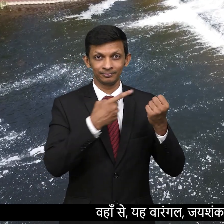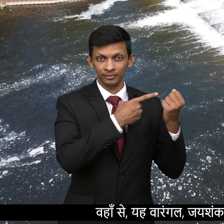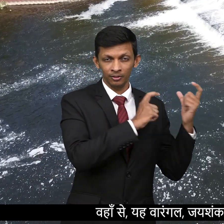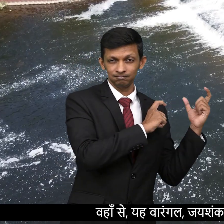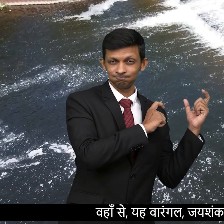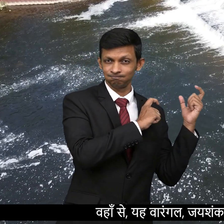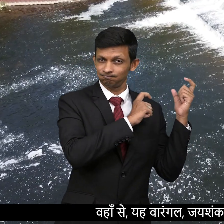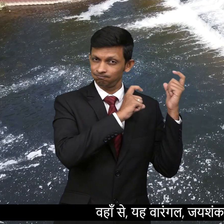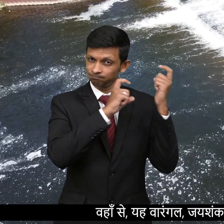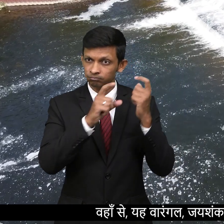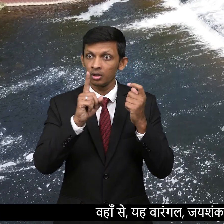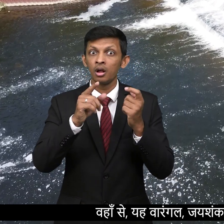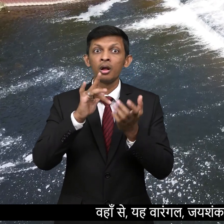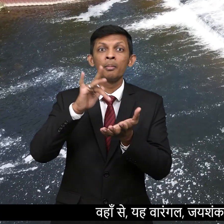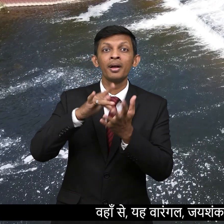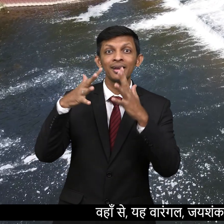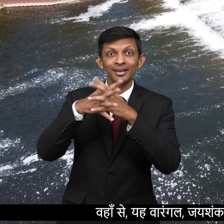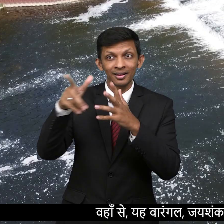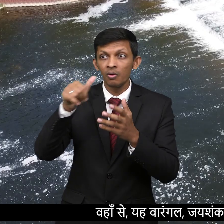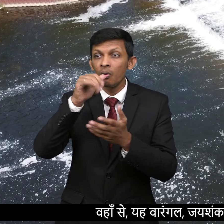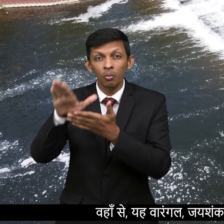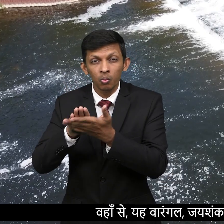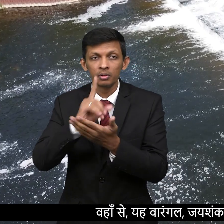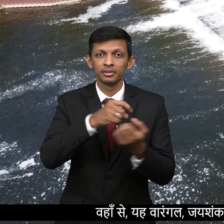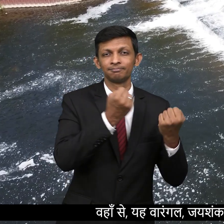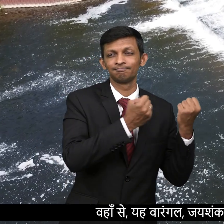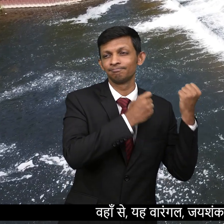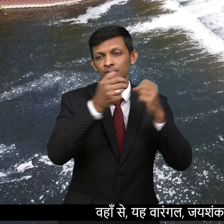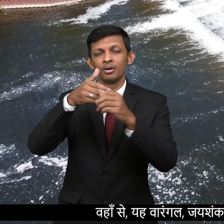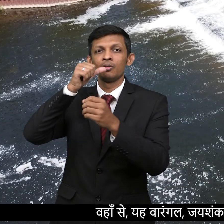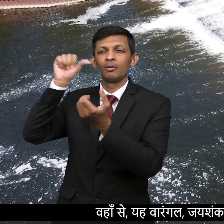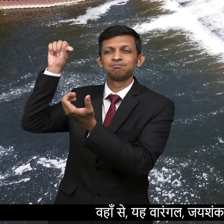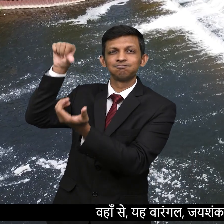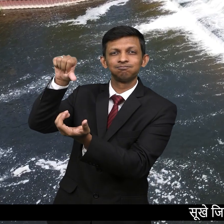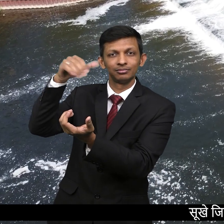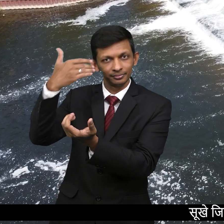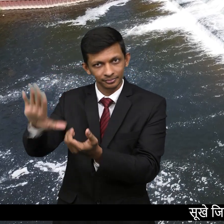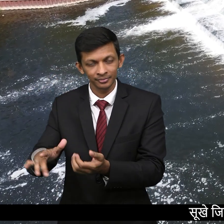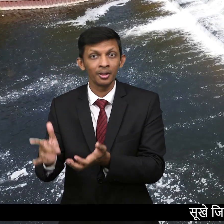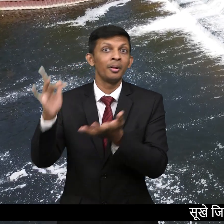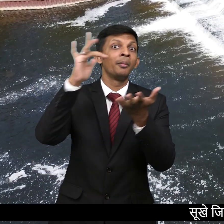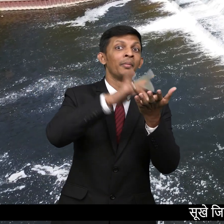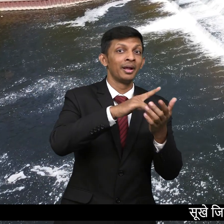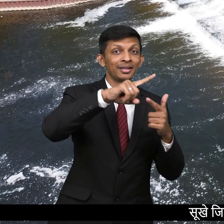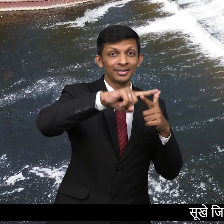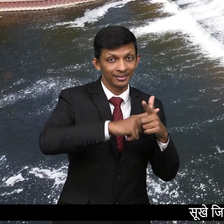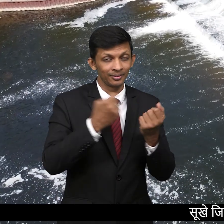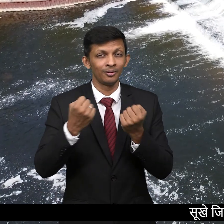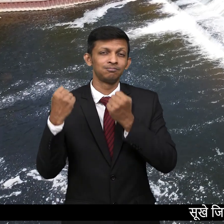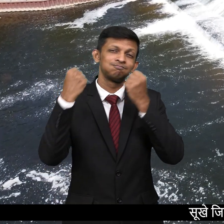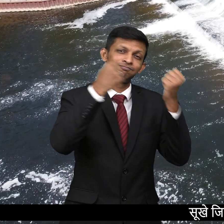वहां से यह वारंगल, जयशंकर, भूपालपल्ली और महबूबाबाद जैसे सूखे जिलों में बहता